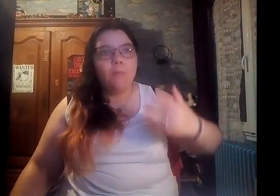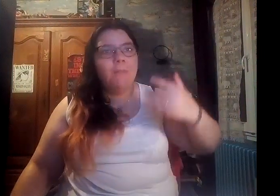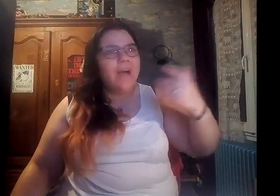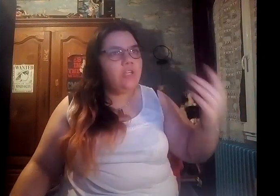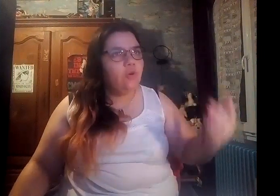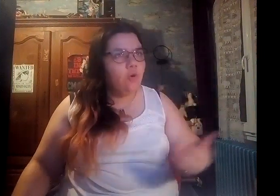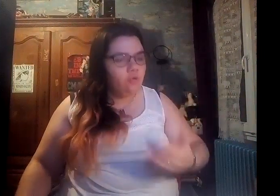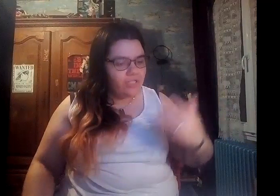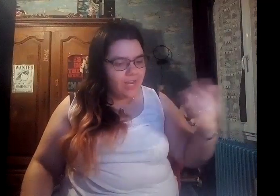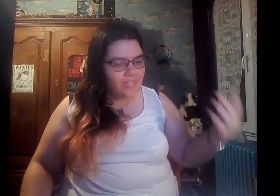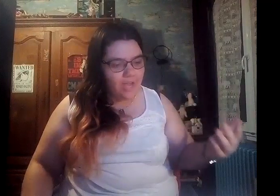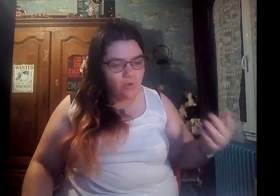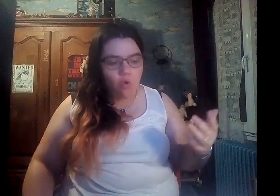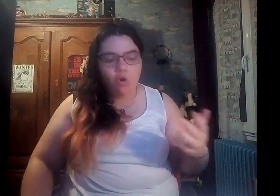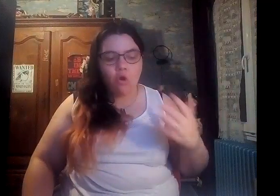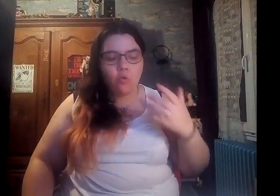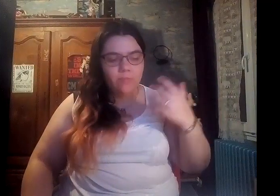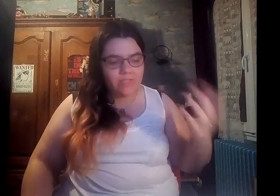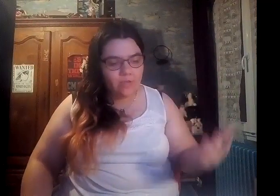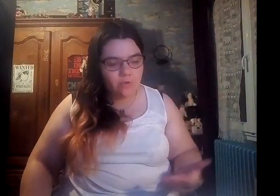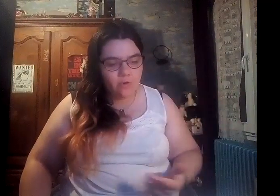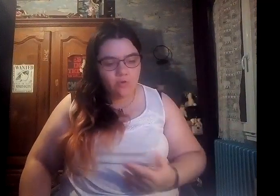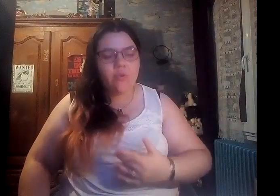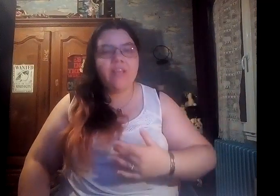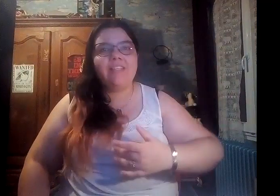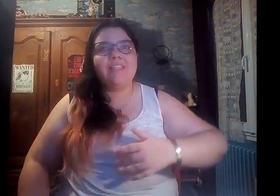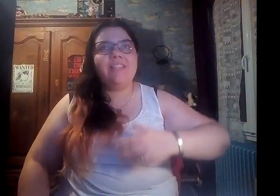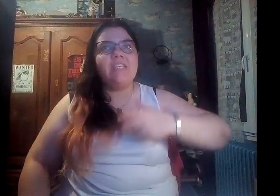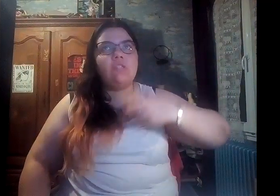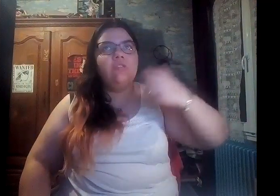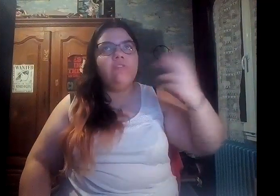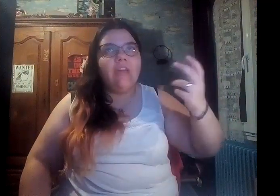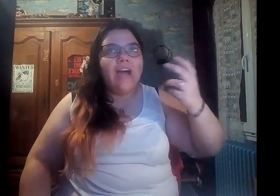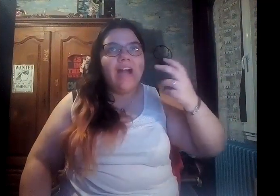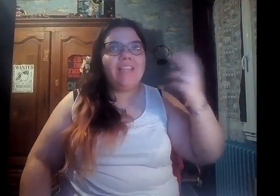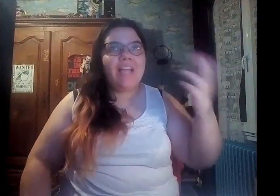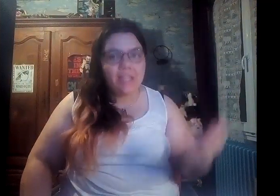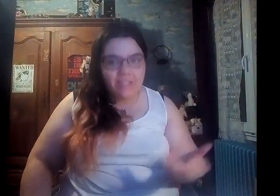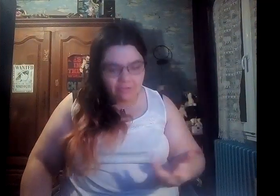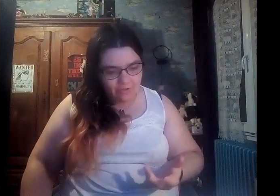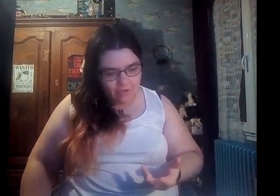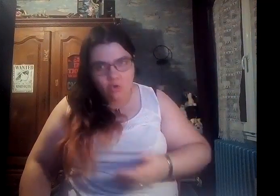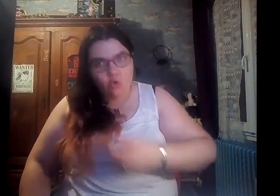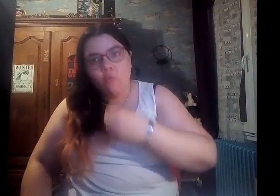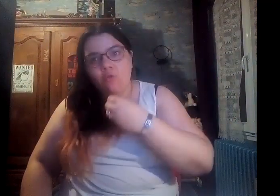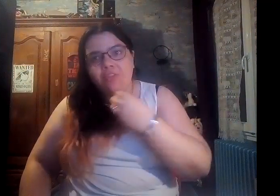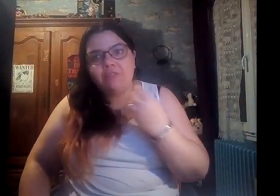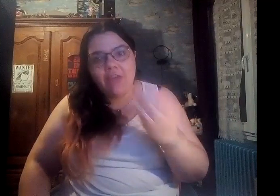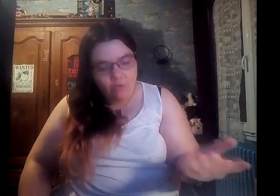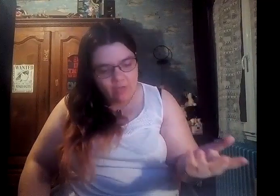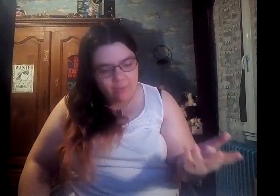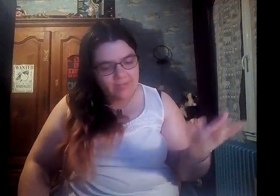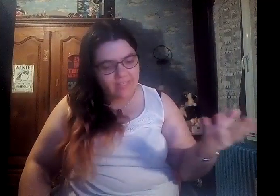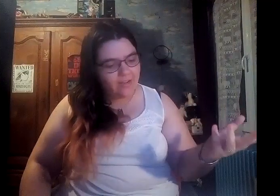Mario Zelda ou encore le MCU où il existe des univers alternatifs le multivers on appelle ça